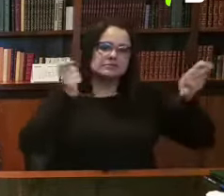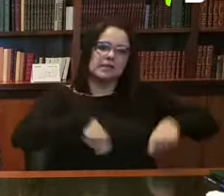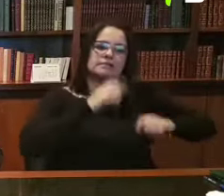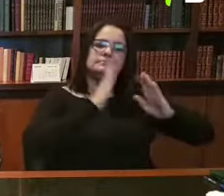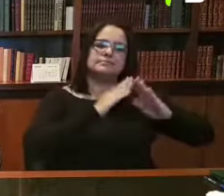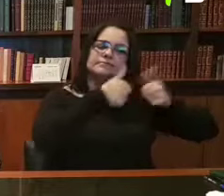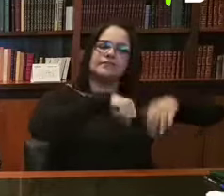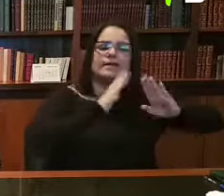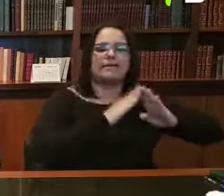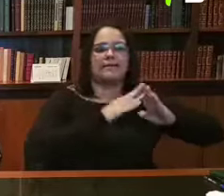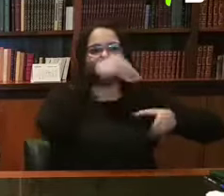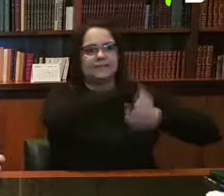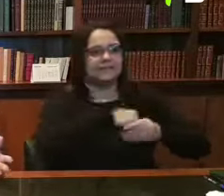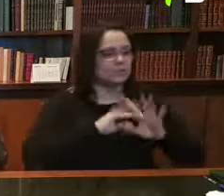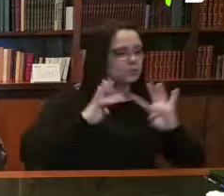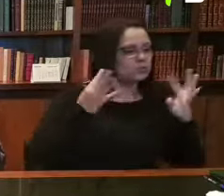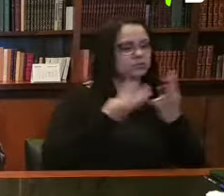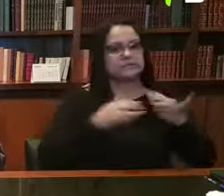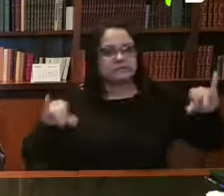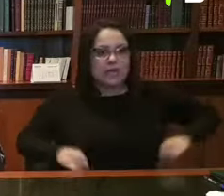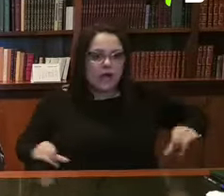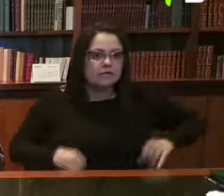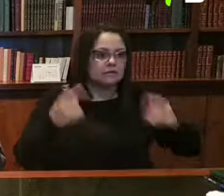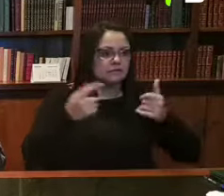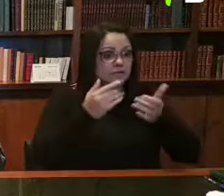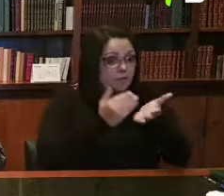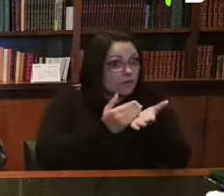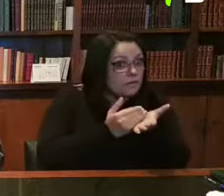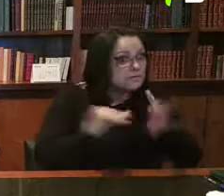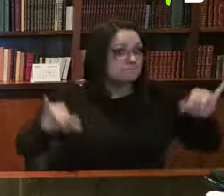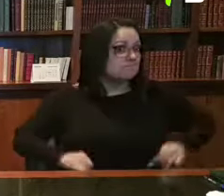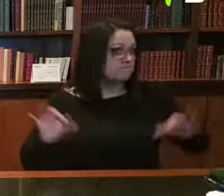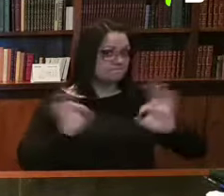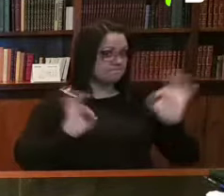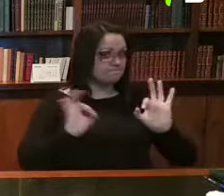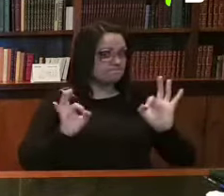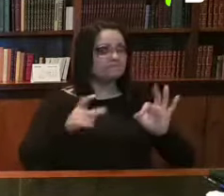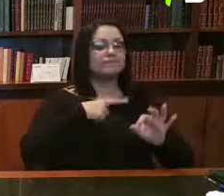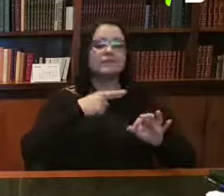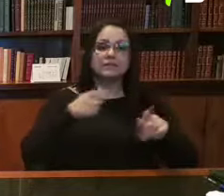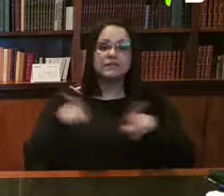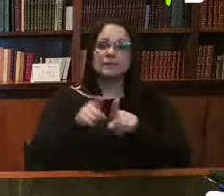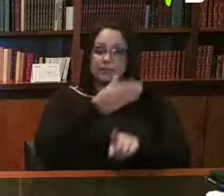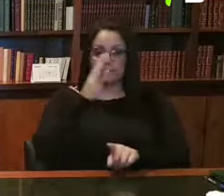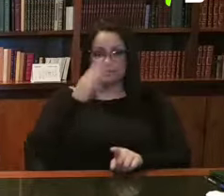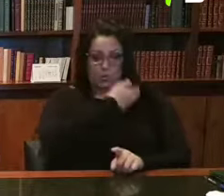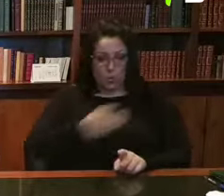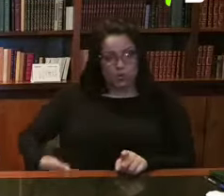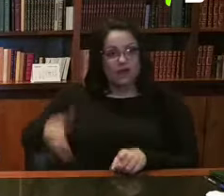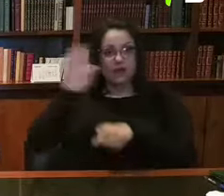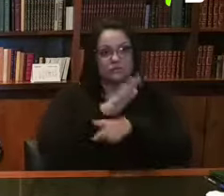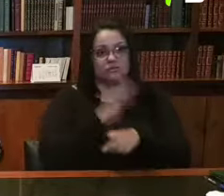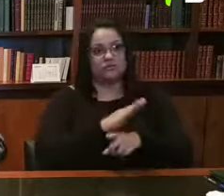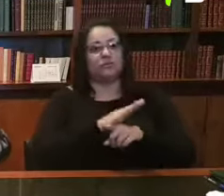ficar em casa não sofreu muito no primeiro momento é teve um socorro paz do governo